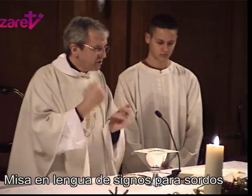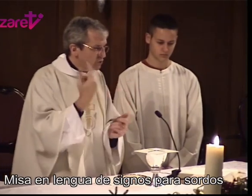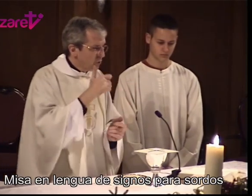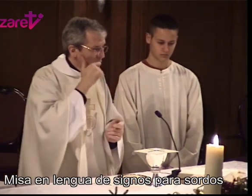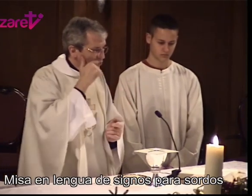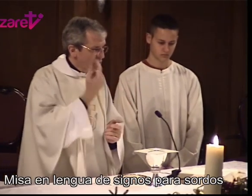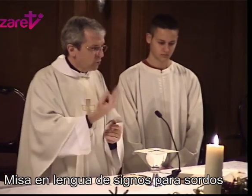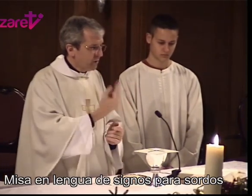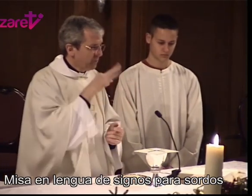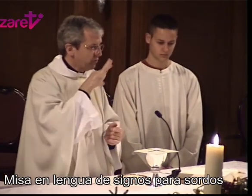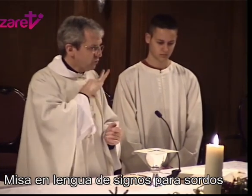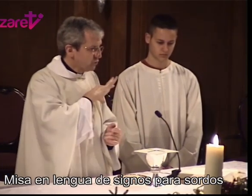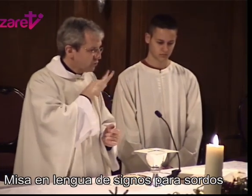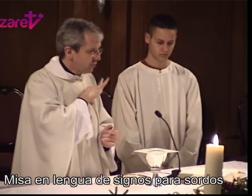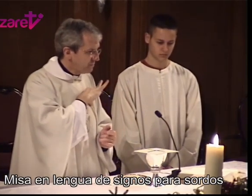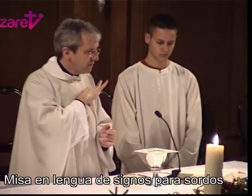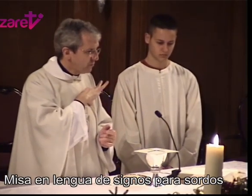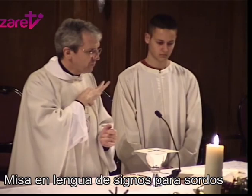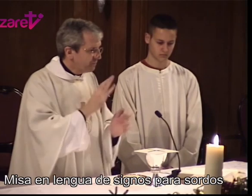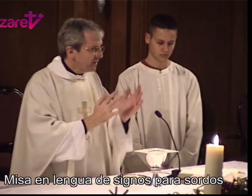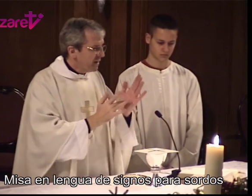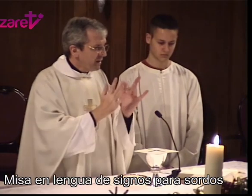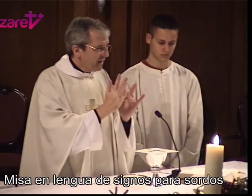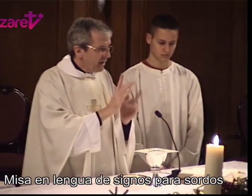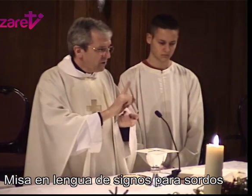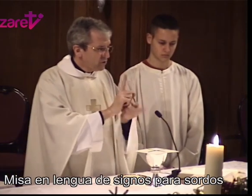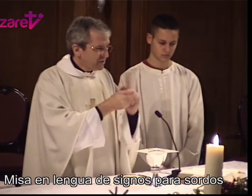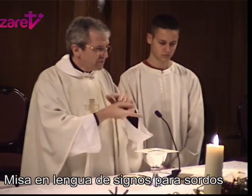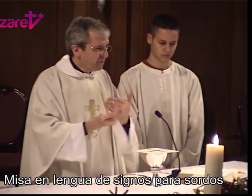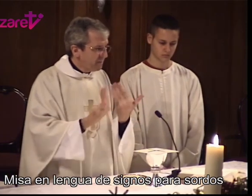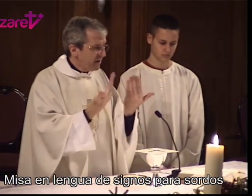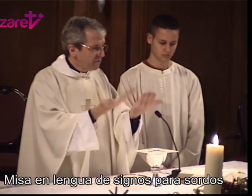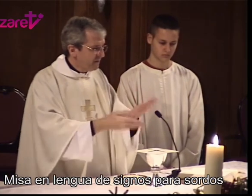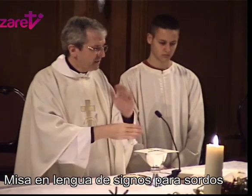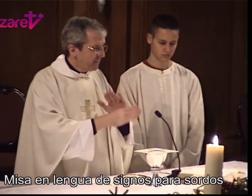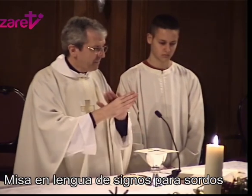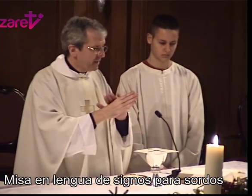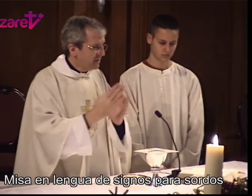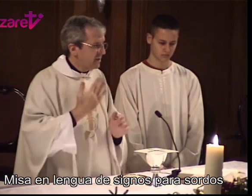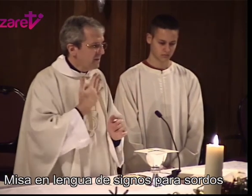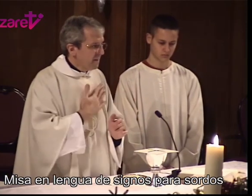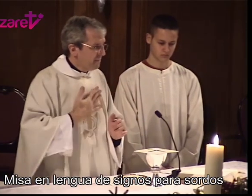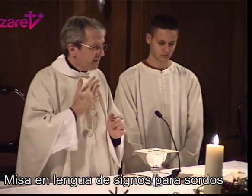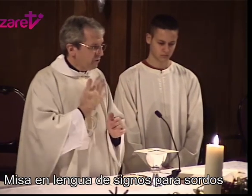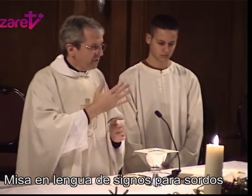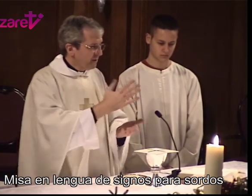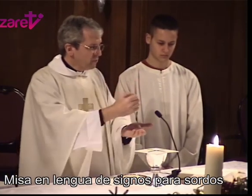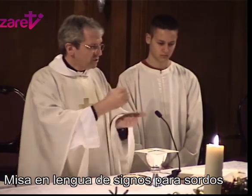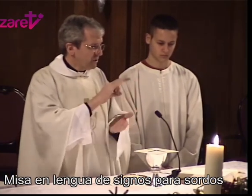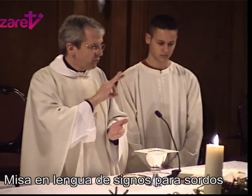Cristo un solo cuerpo y un solo Espíritu. Que Él nos transforme en ofrenda permanente, para que gocemos de tu